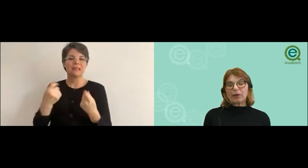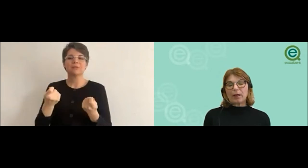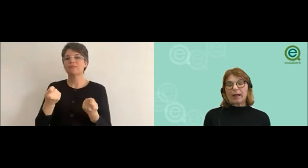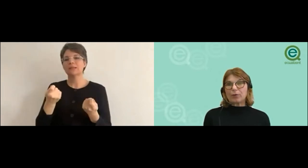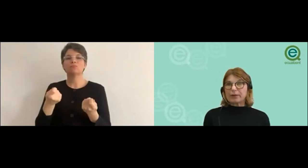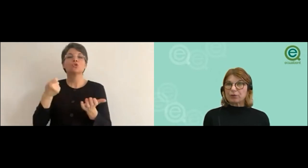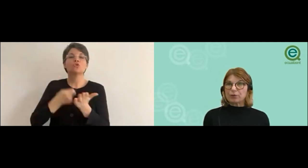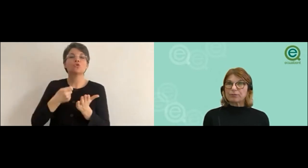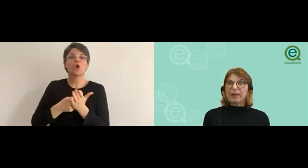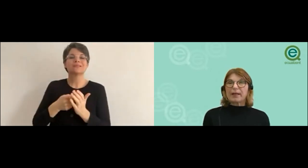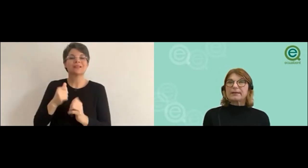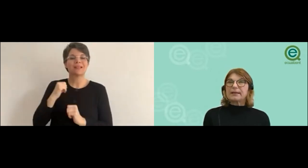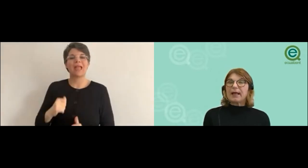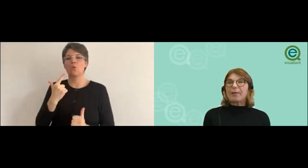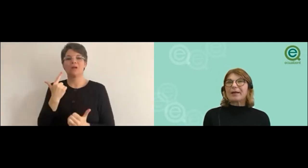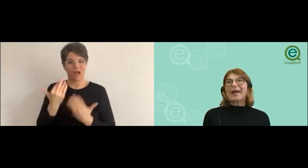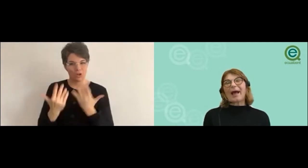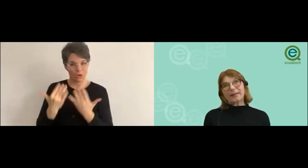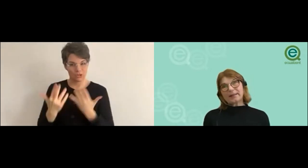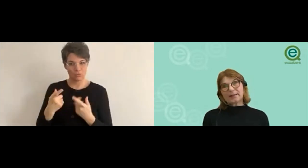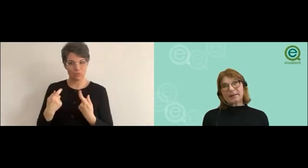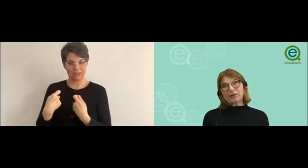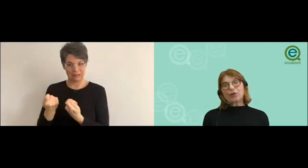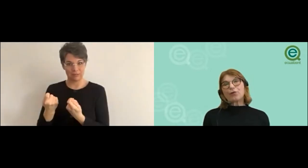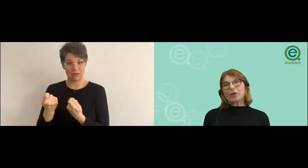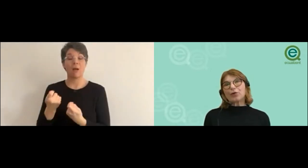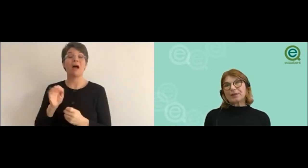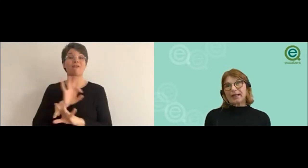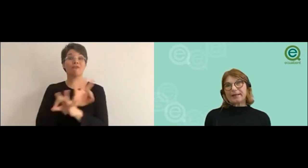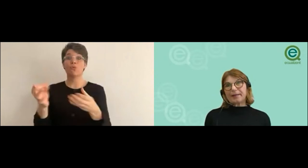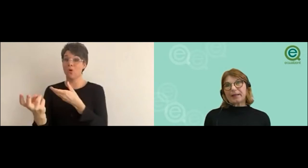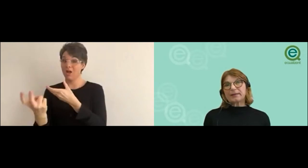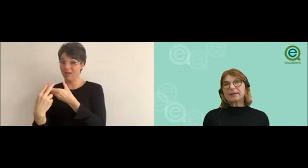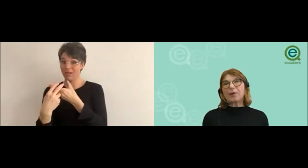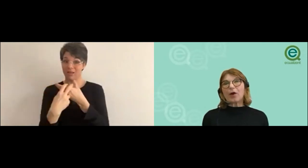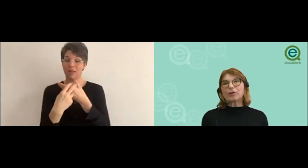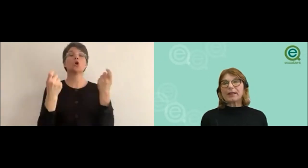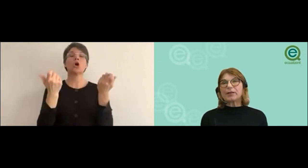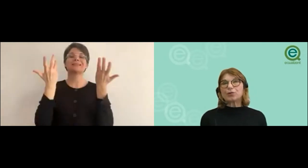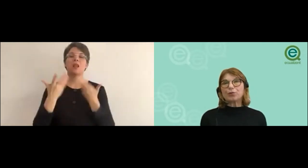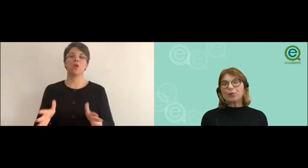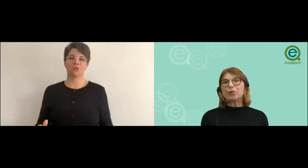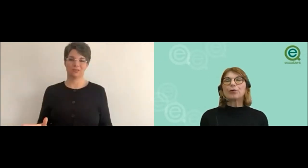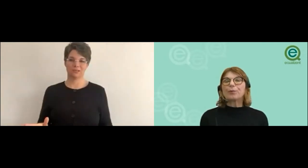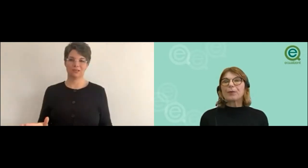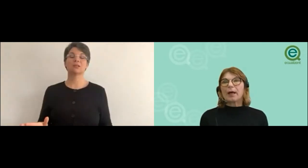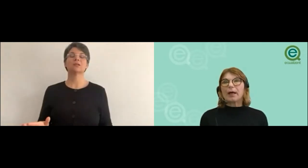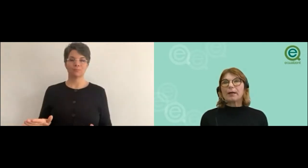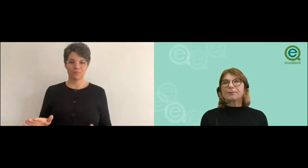eine Kalkulation, die aber gratis ist für die Kursteilnehmerinnen. Die brauchen dann eine